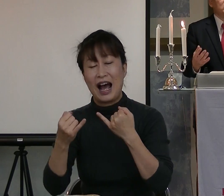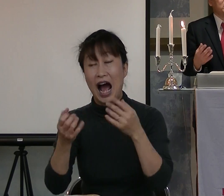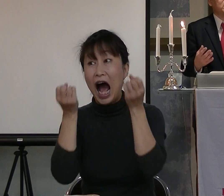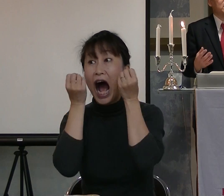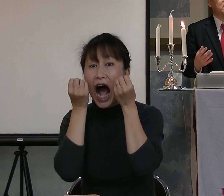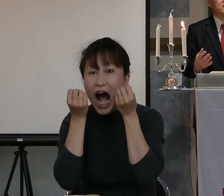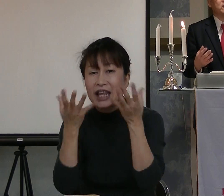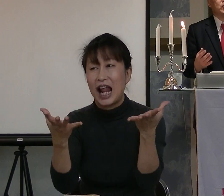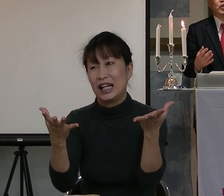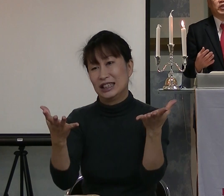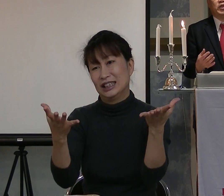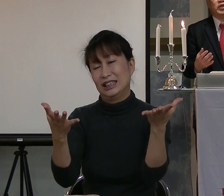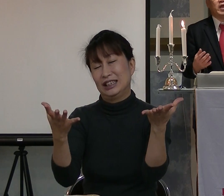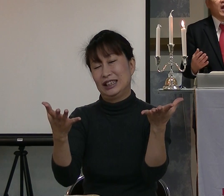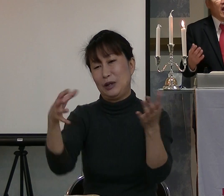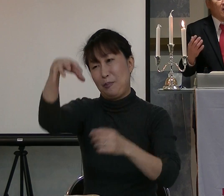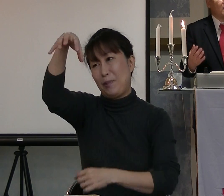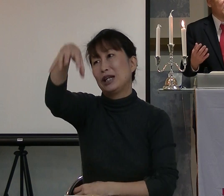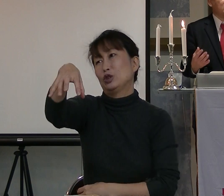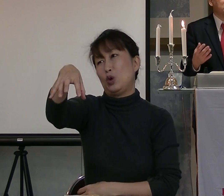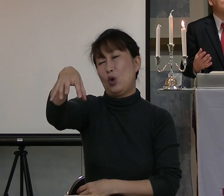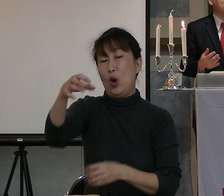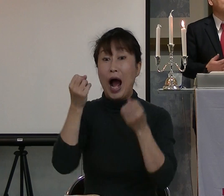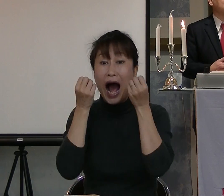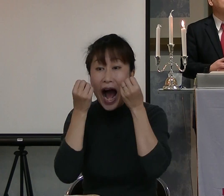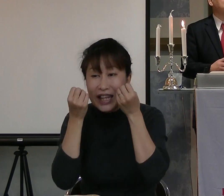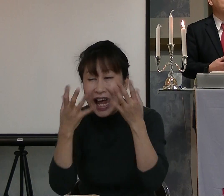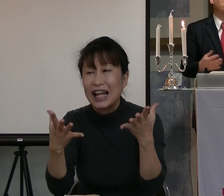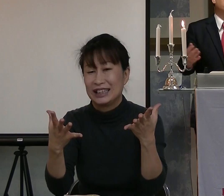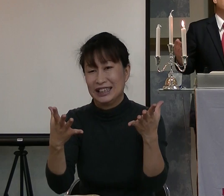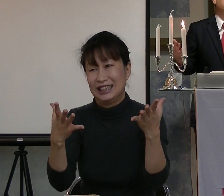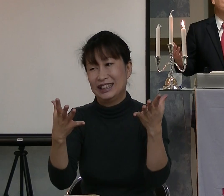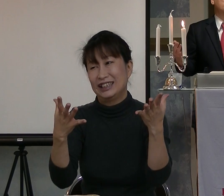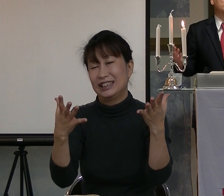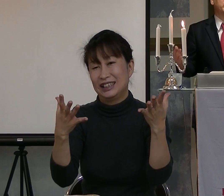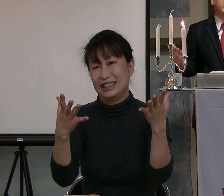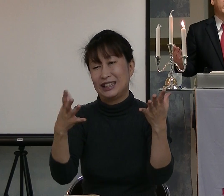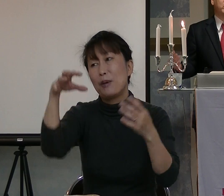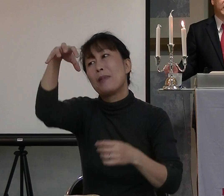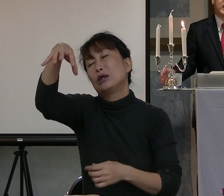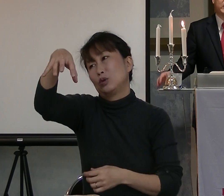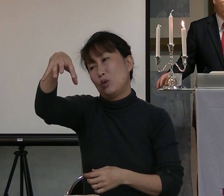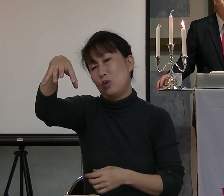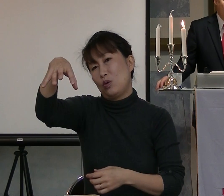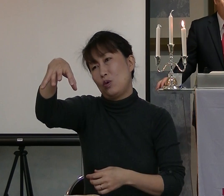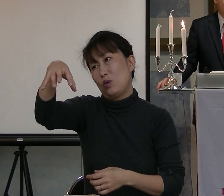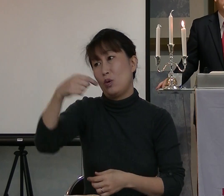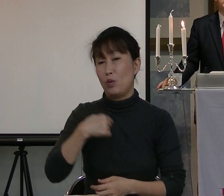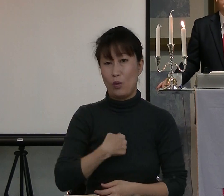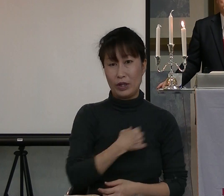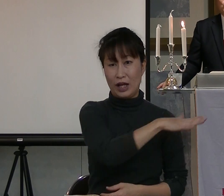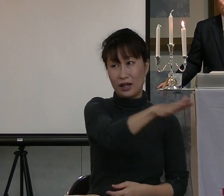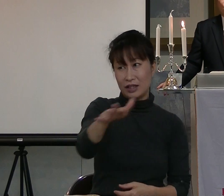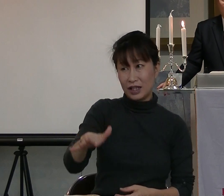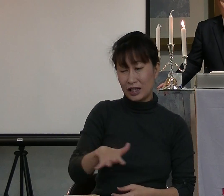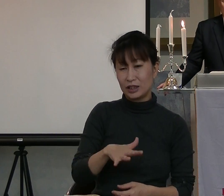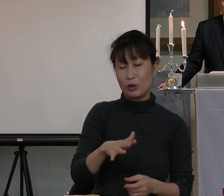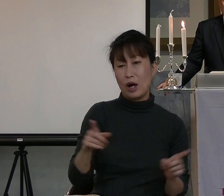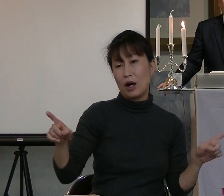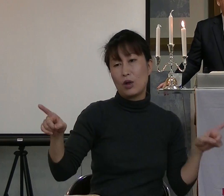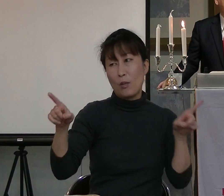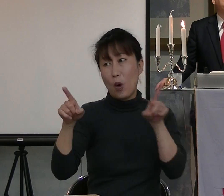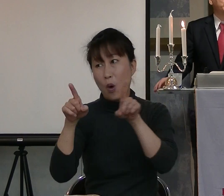新しい地に、新しいこういうところで私たちは生きるということ